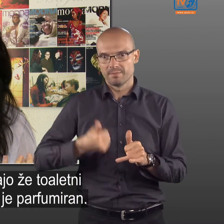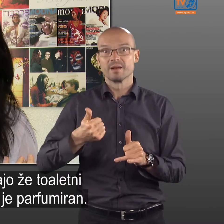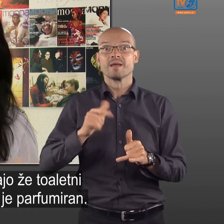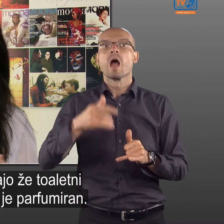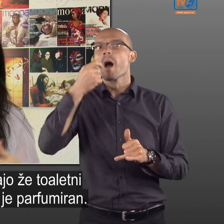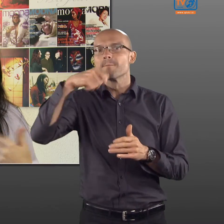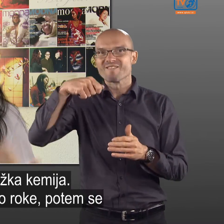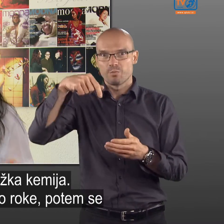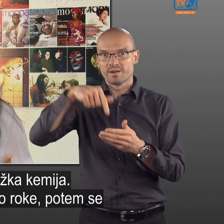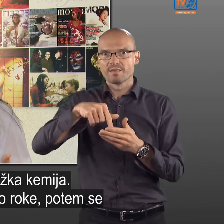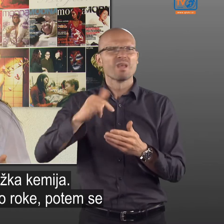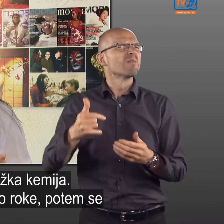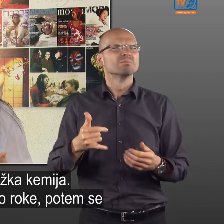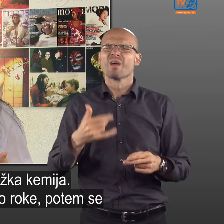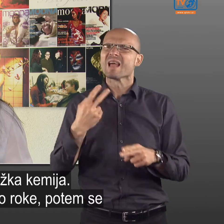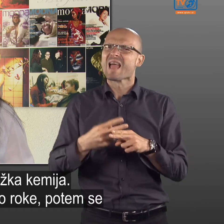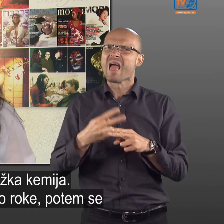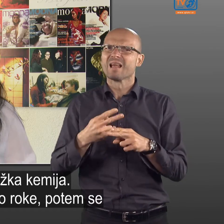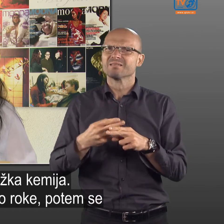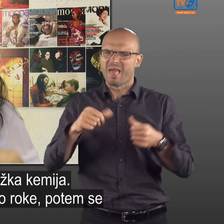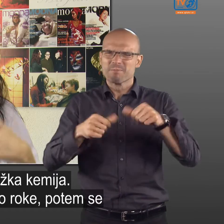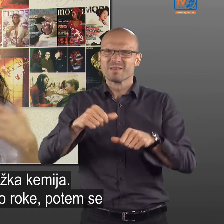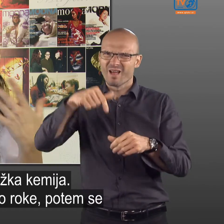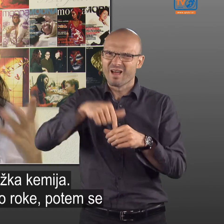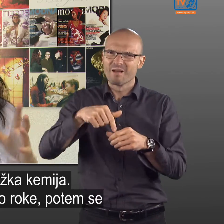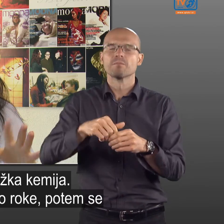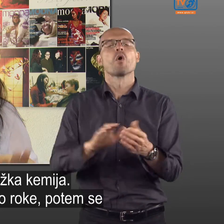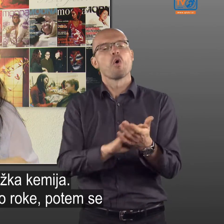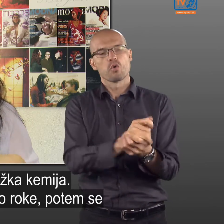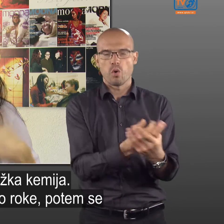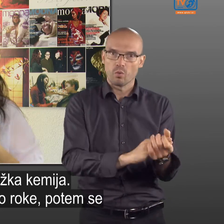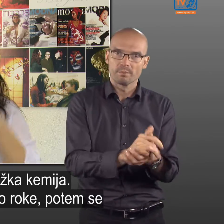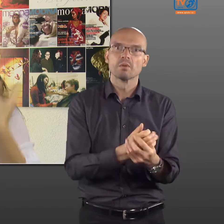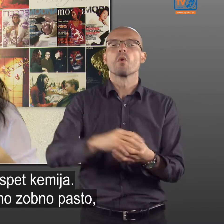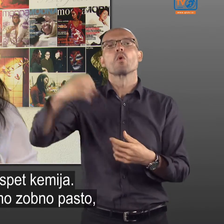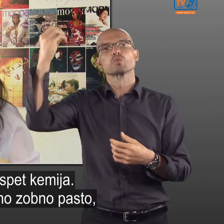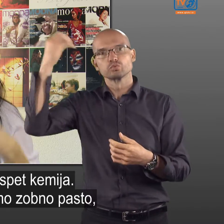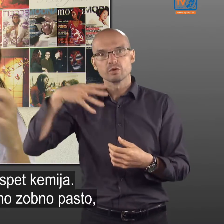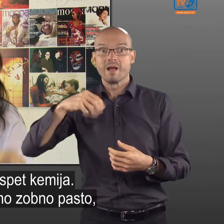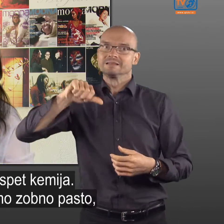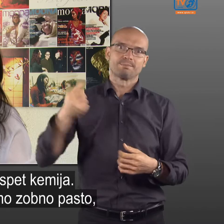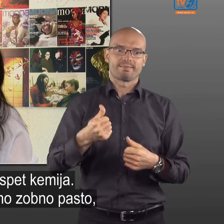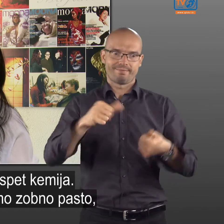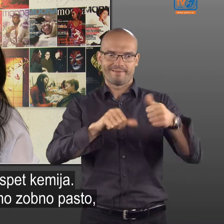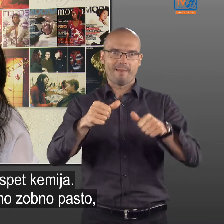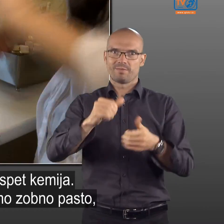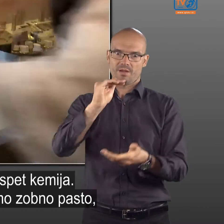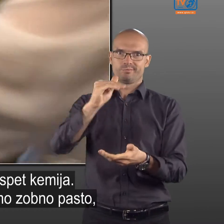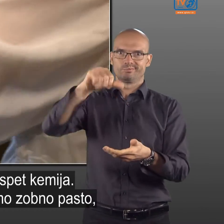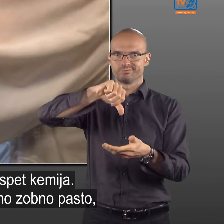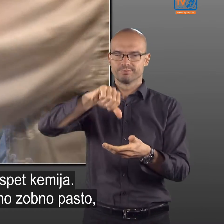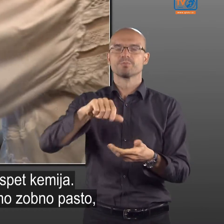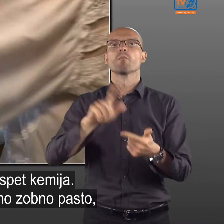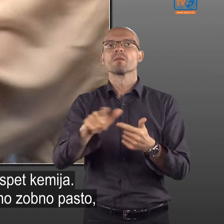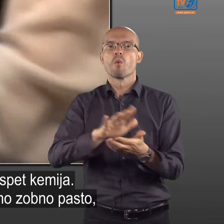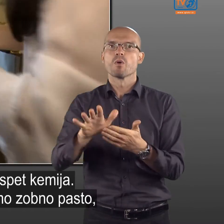je parfumiran. To je tudi težka kemija, ne? Potem si umijemo roke, potem se tuširamo, je spet kemija, ne?